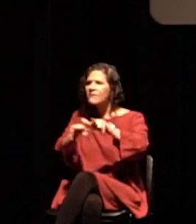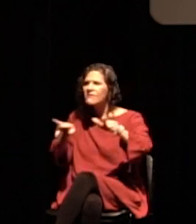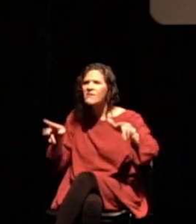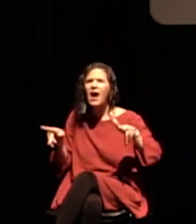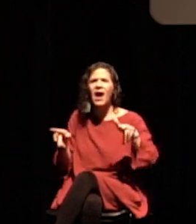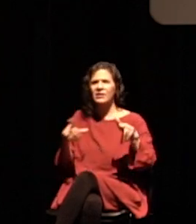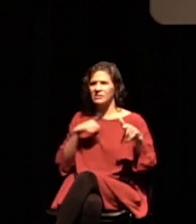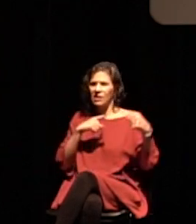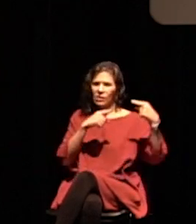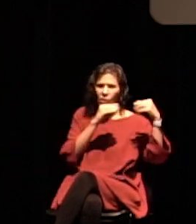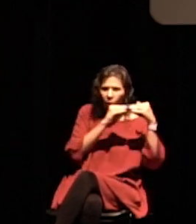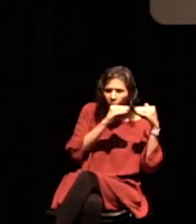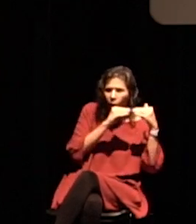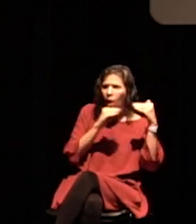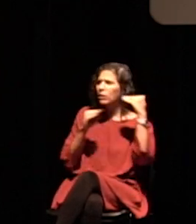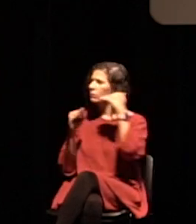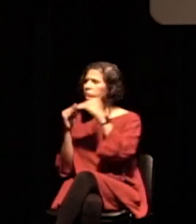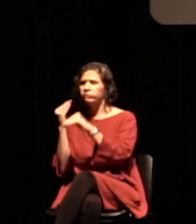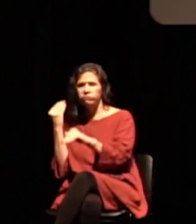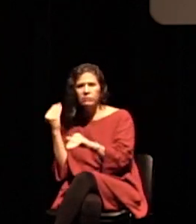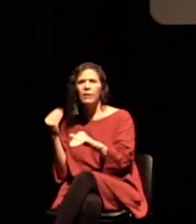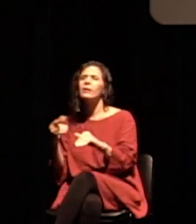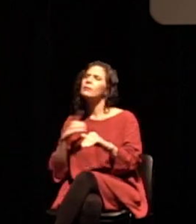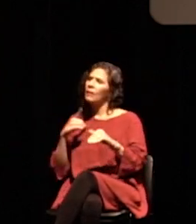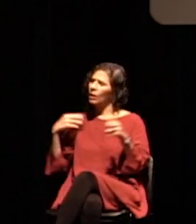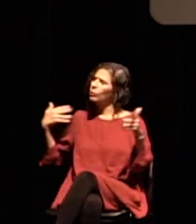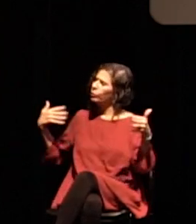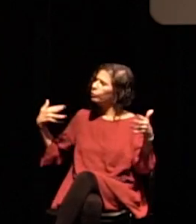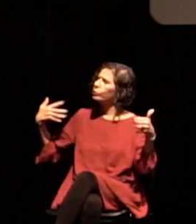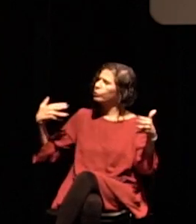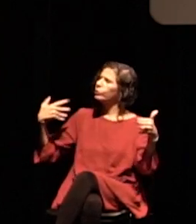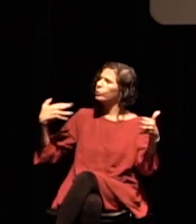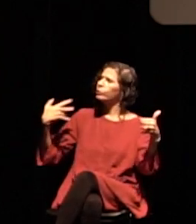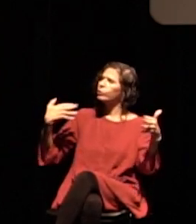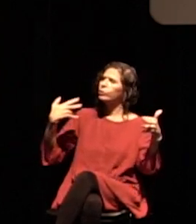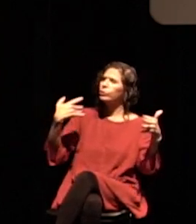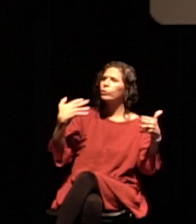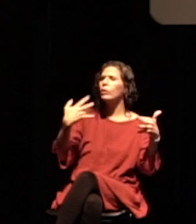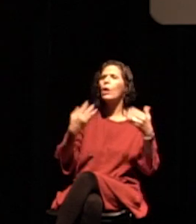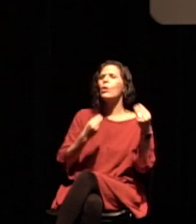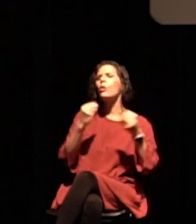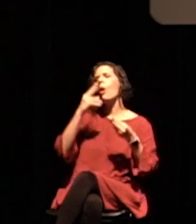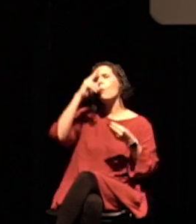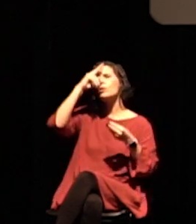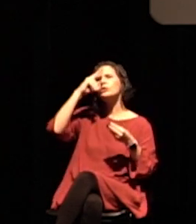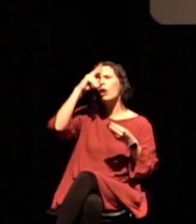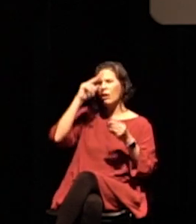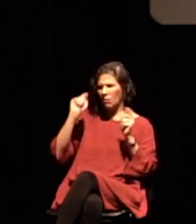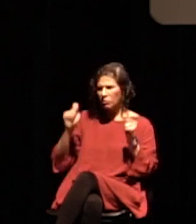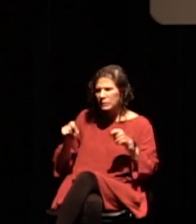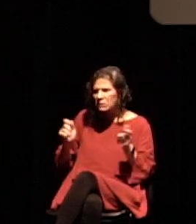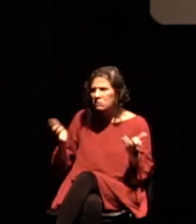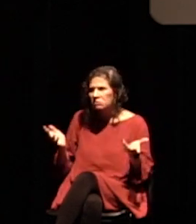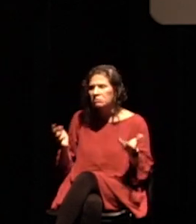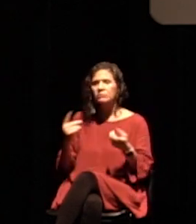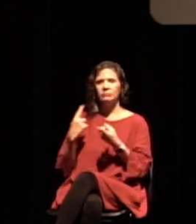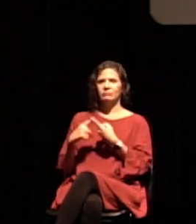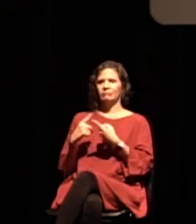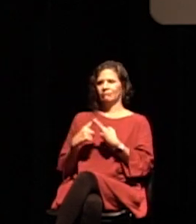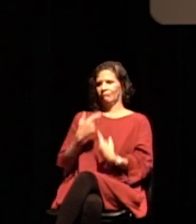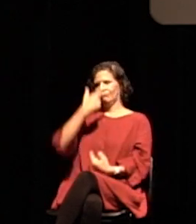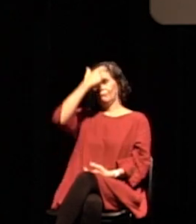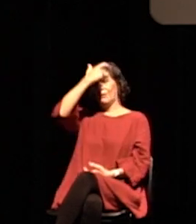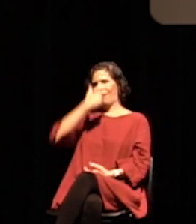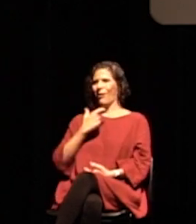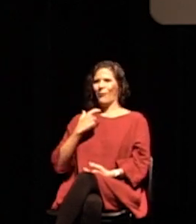muitas divergências também. E eu não sei se isso historicamente ainda é possível, porque eu sou de